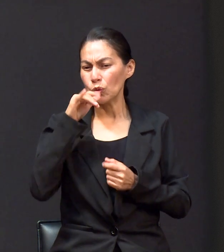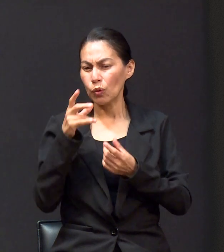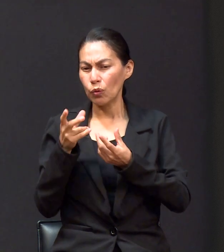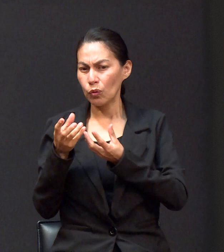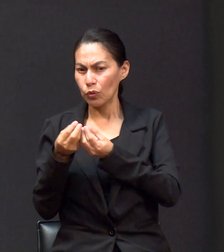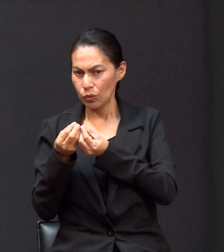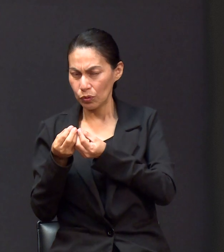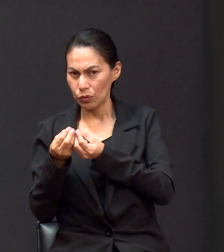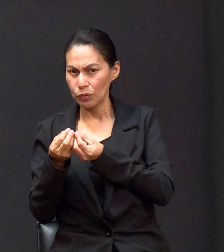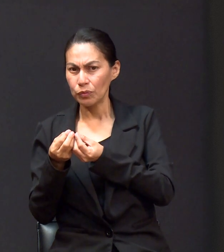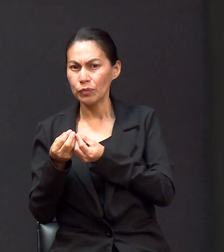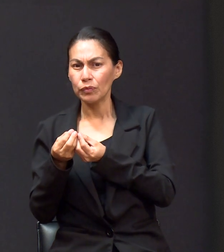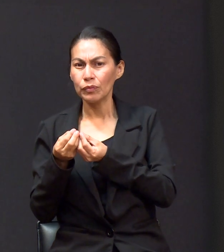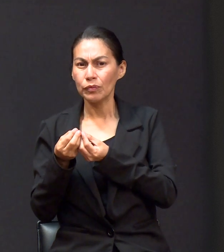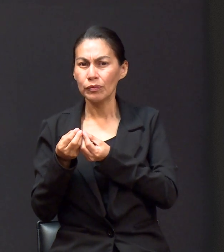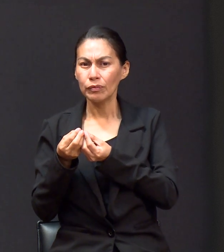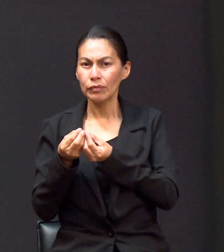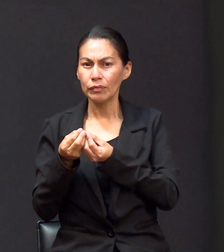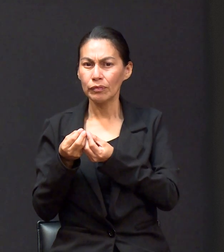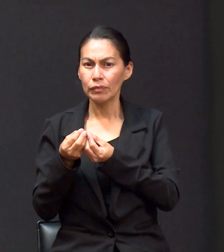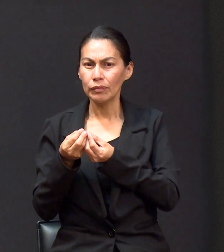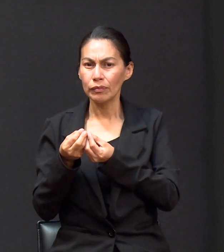bebida